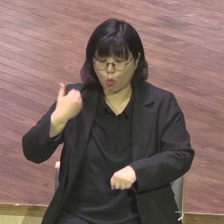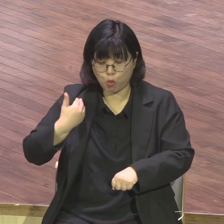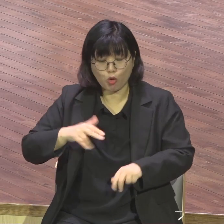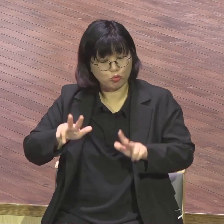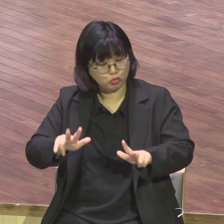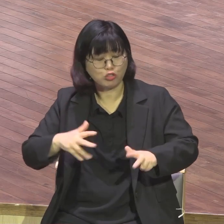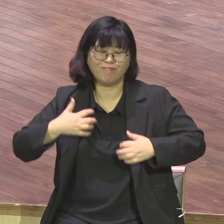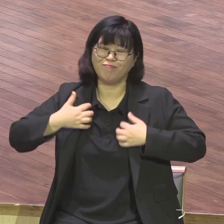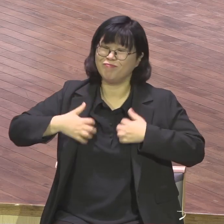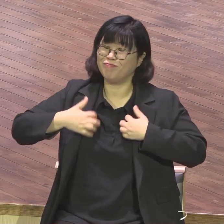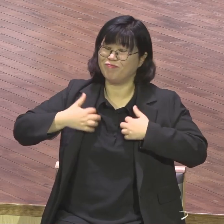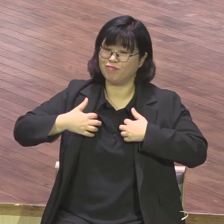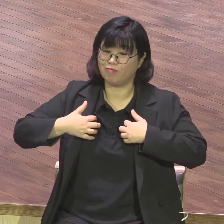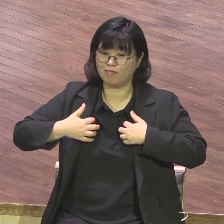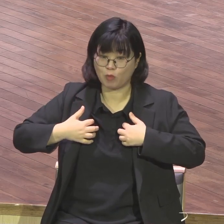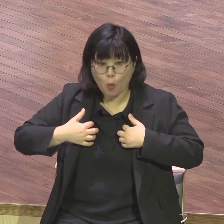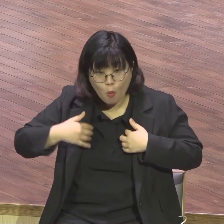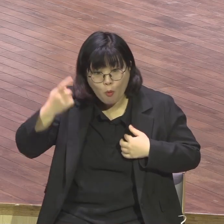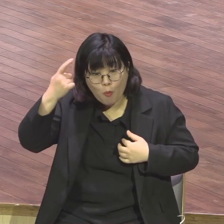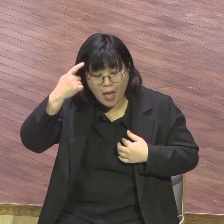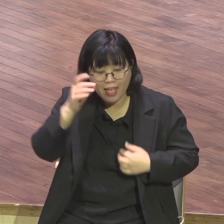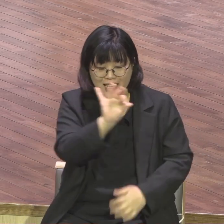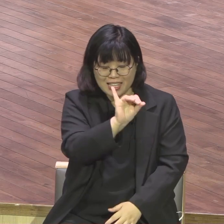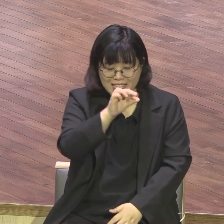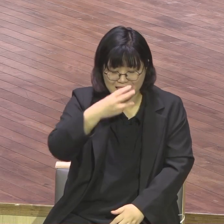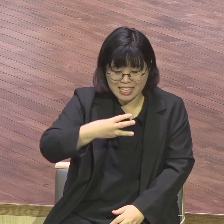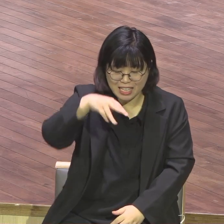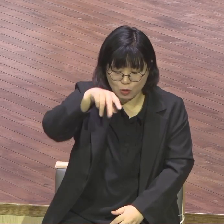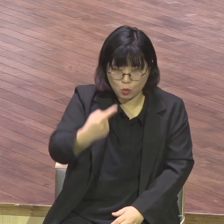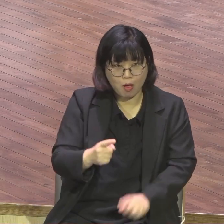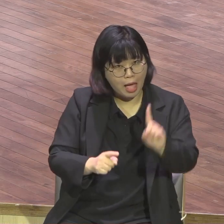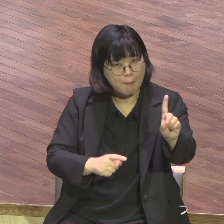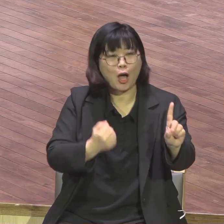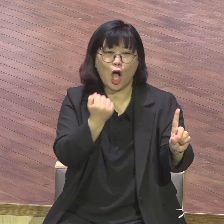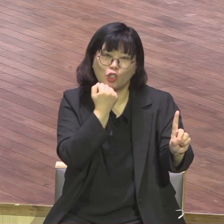한 번 웃으면 한 번 젊어지고